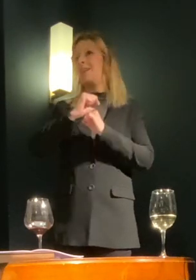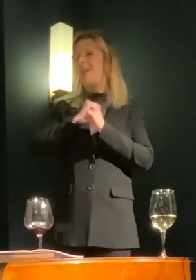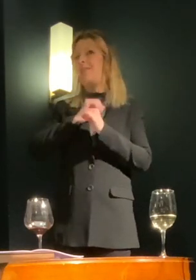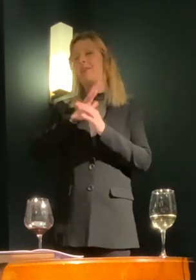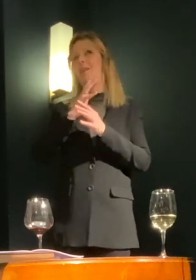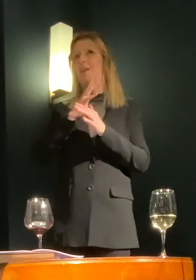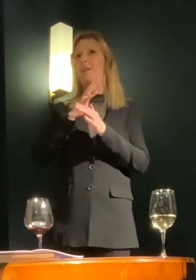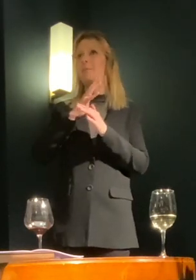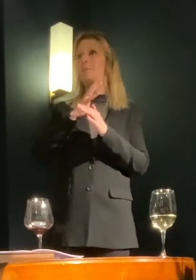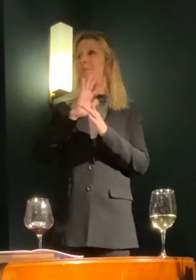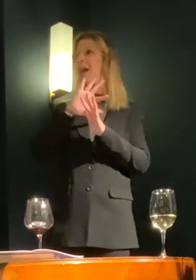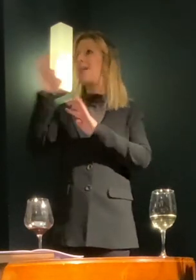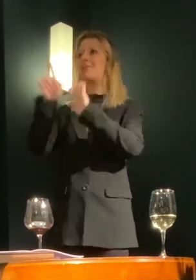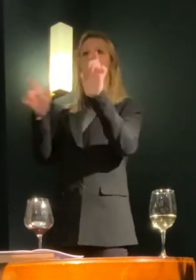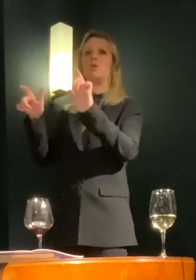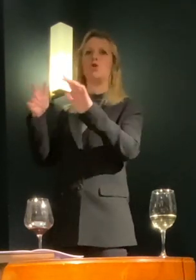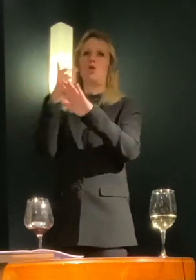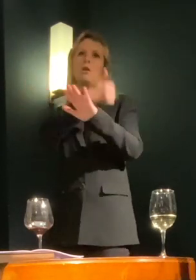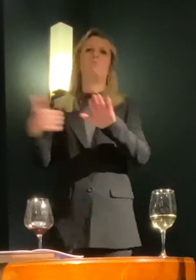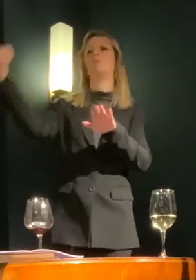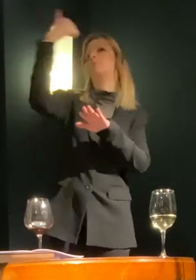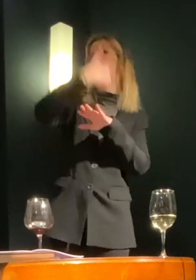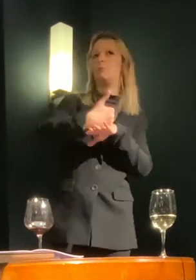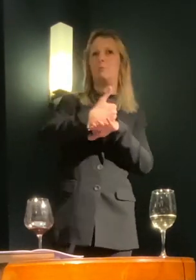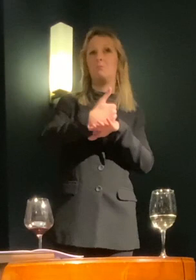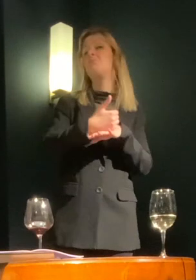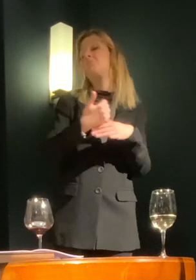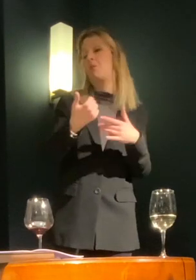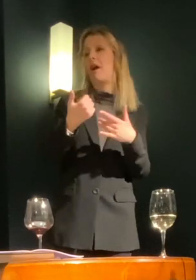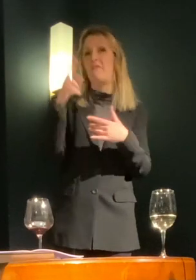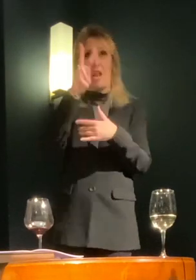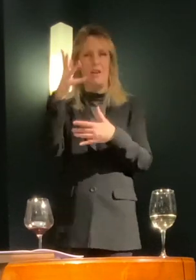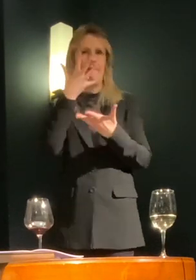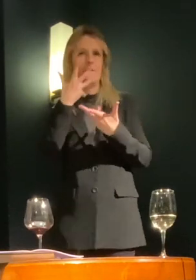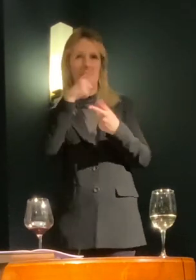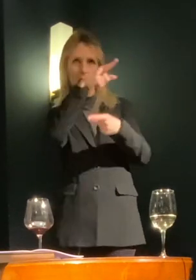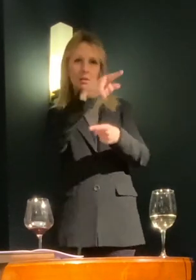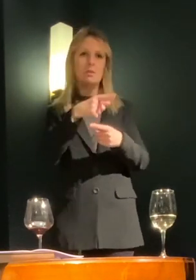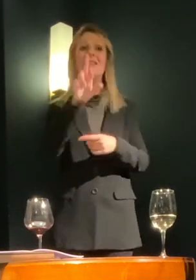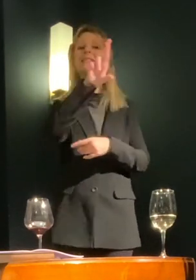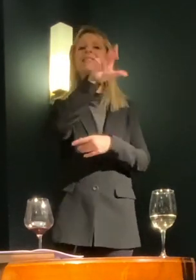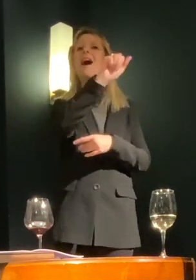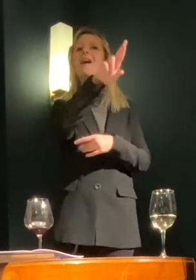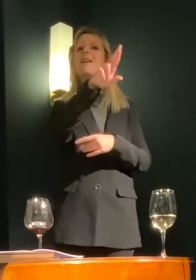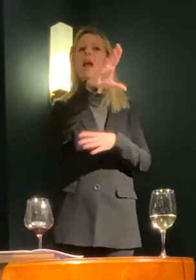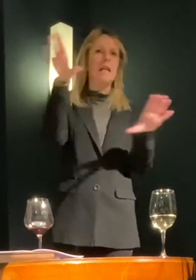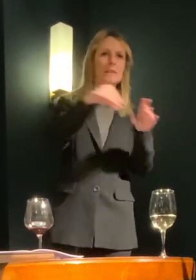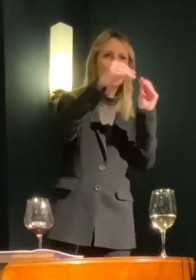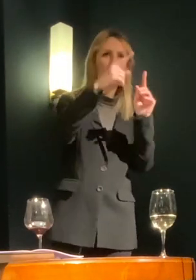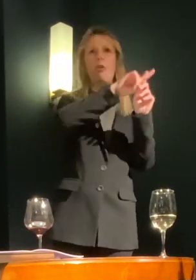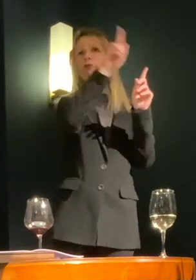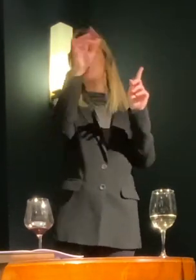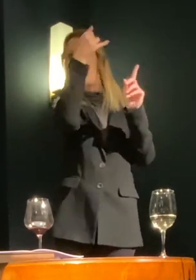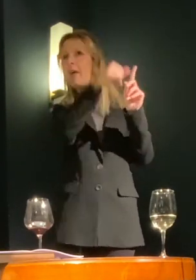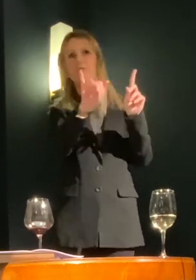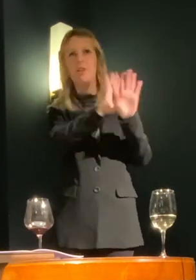persone. E questo è quello che ovviamente seduce Valerio. Però Sara questo è e questo rimane, e rimane così dall'inizio alla fine. Andrea